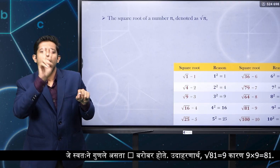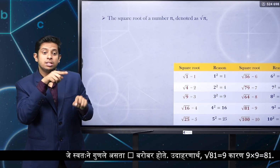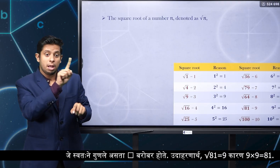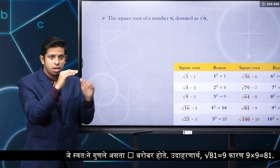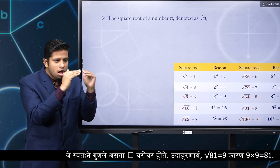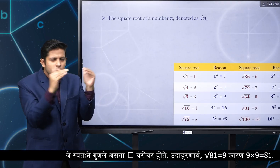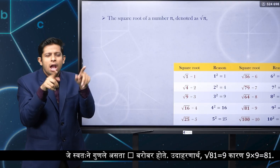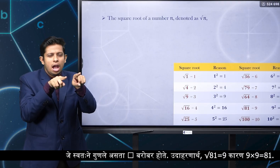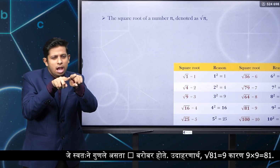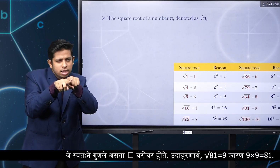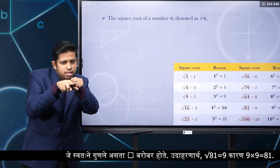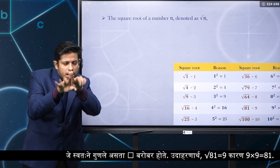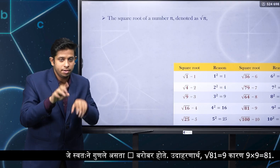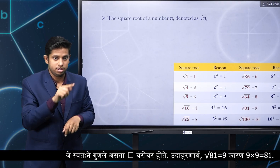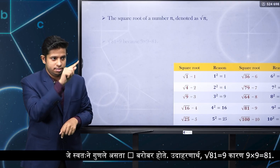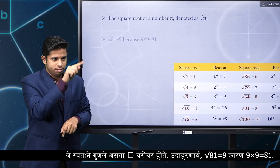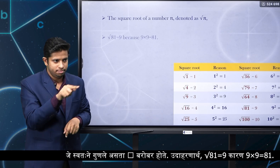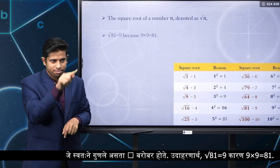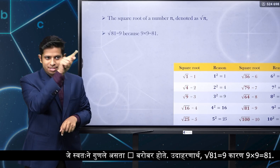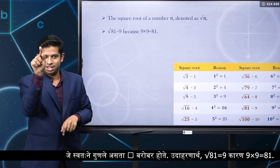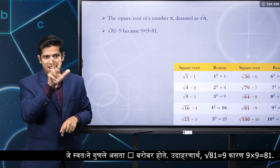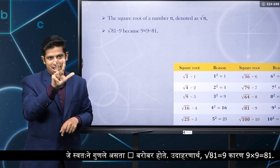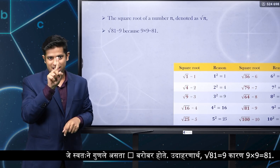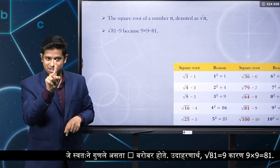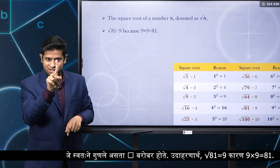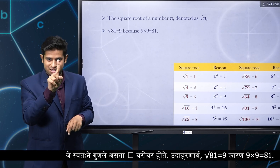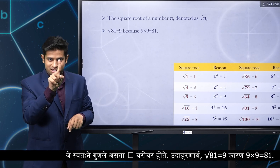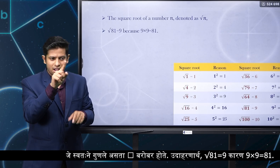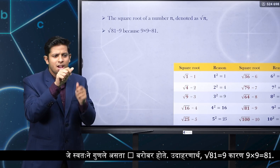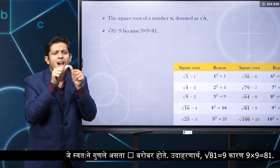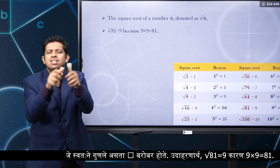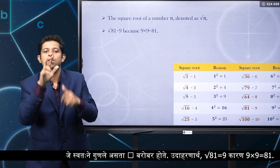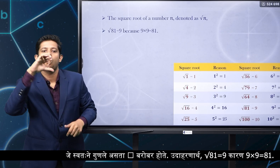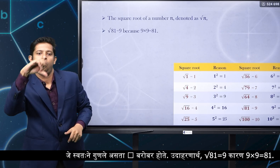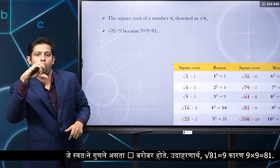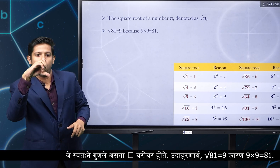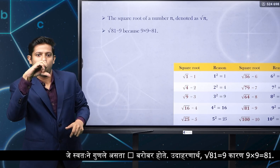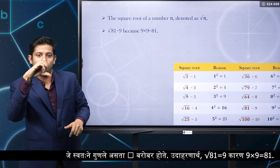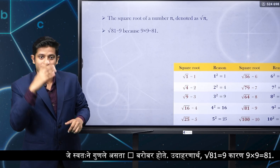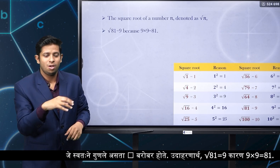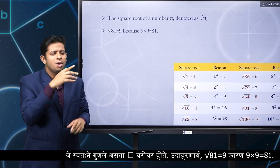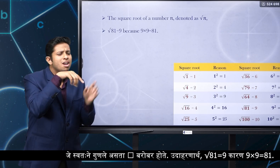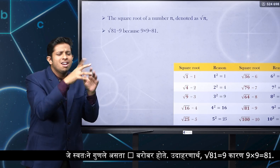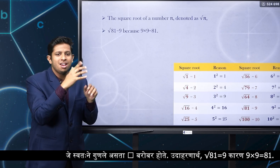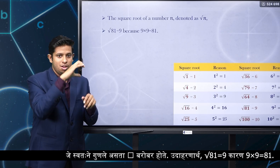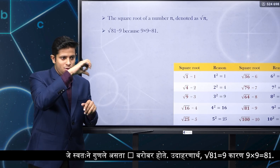गुणले असता n बरोबर होते. उदाहरणार्थ, वर्गमुळामध्ये 81 बरोबर 9, कारण 9 गुणिले 9